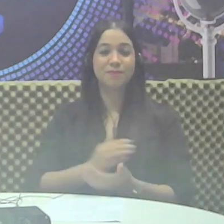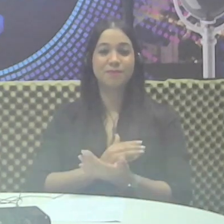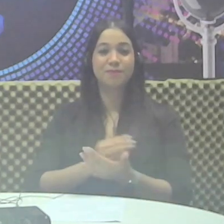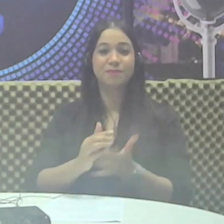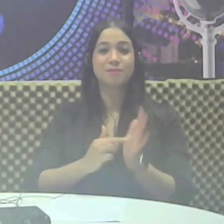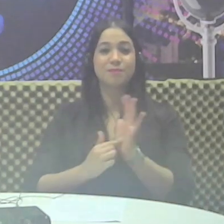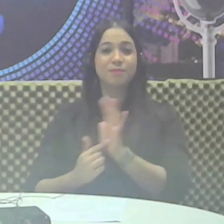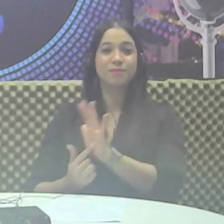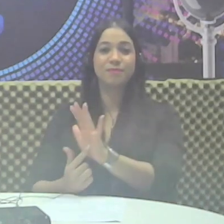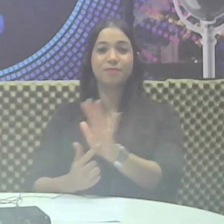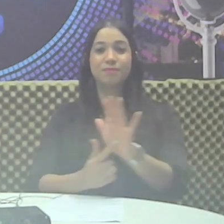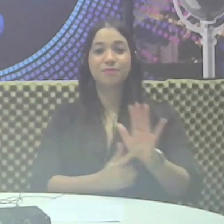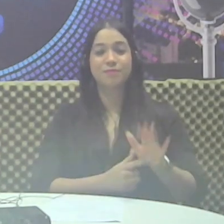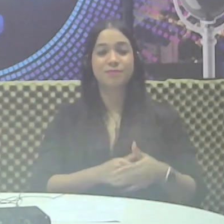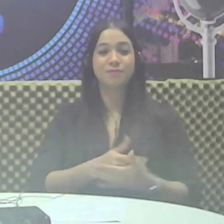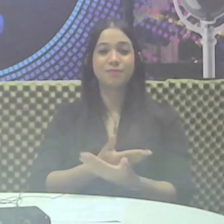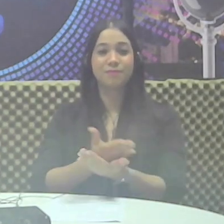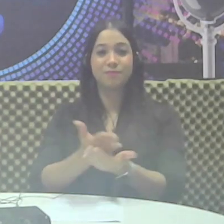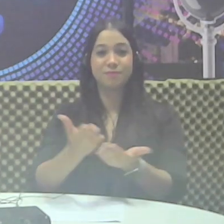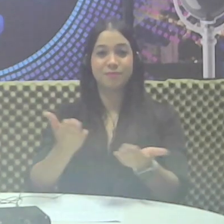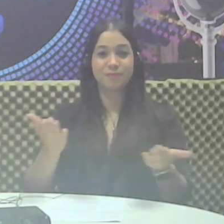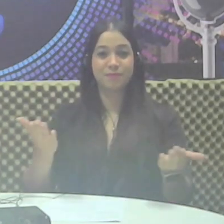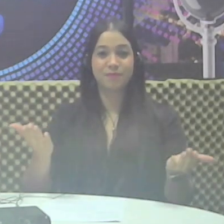Uberlândia no ar pra você.